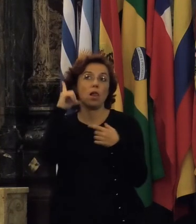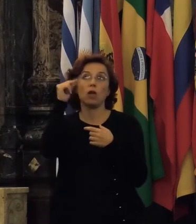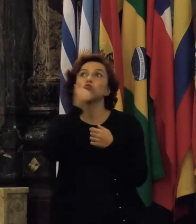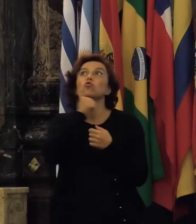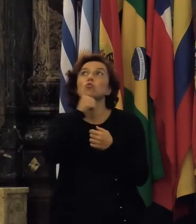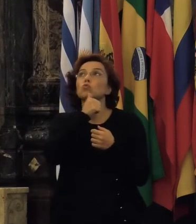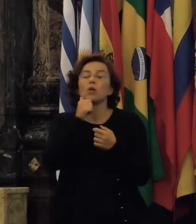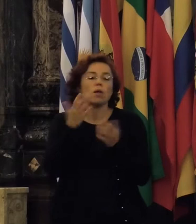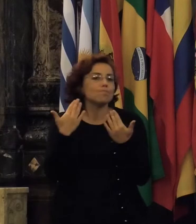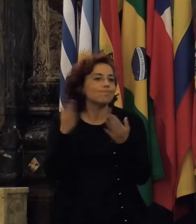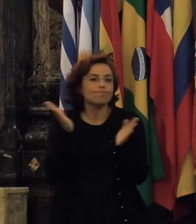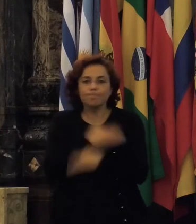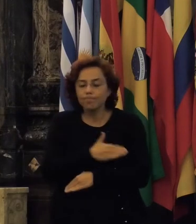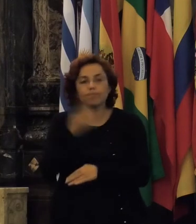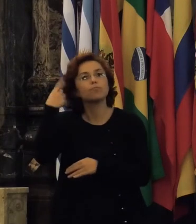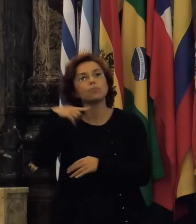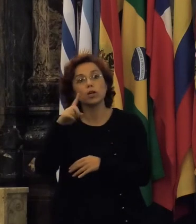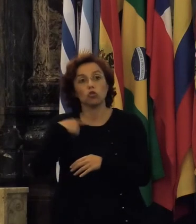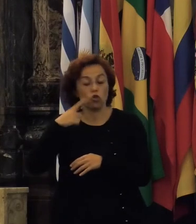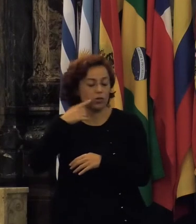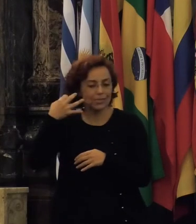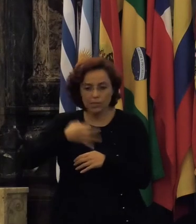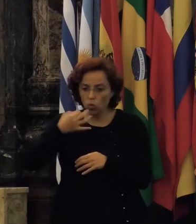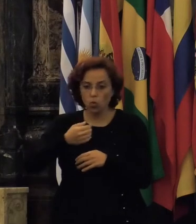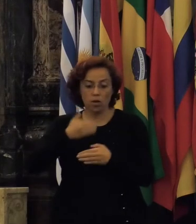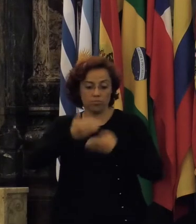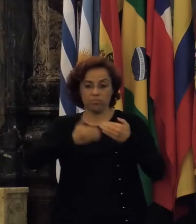Y me consta, y cada vez me consta